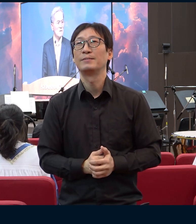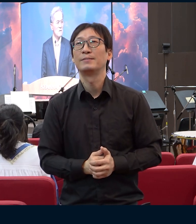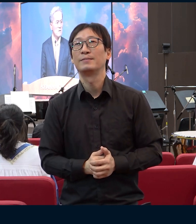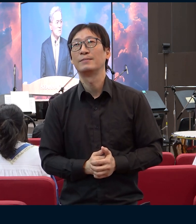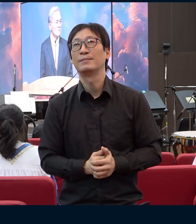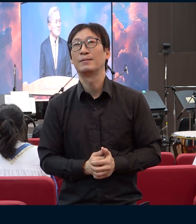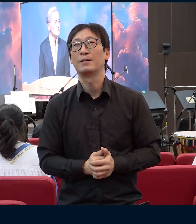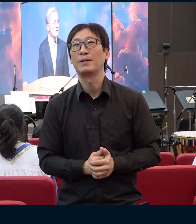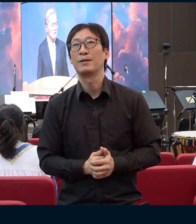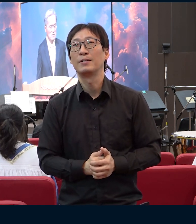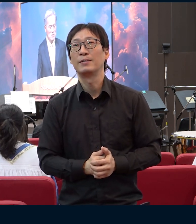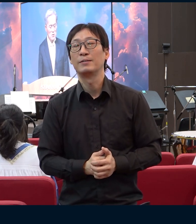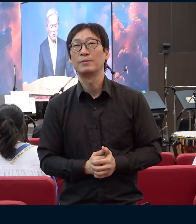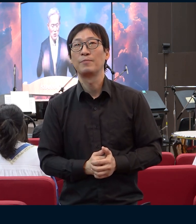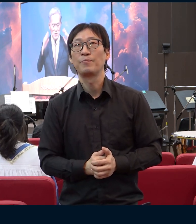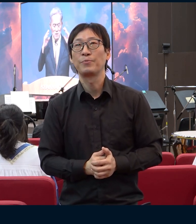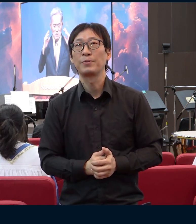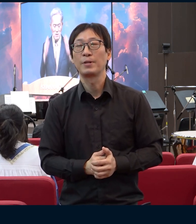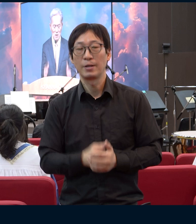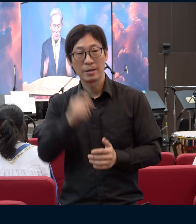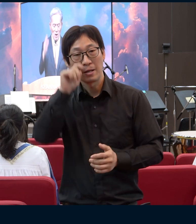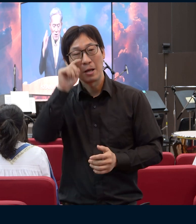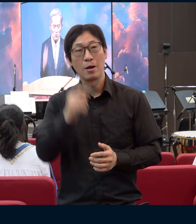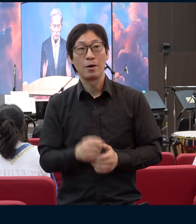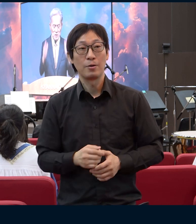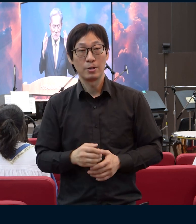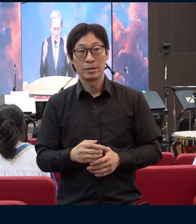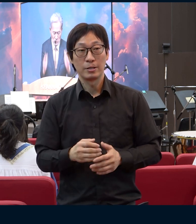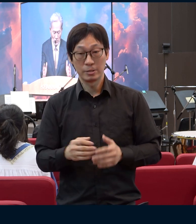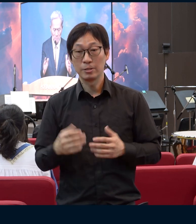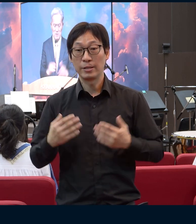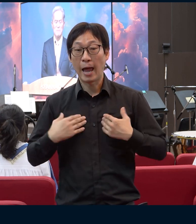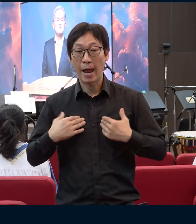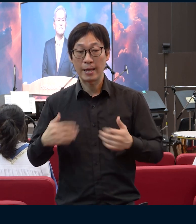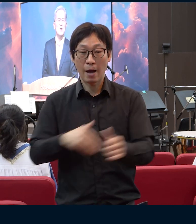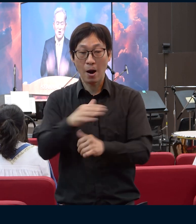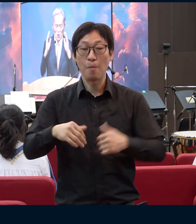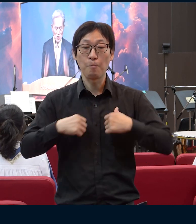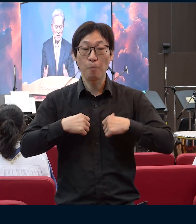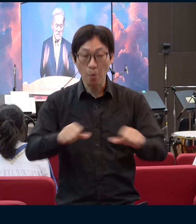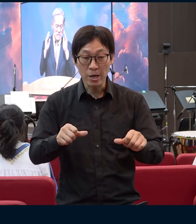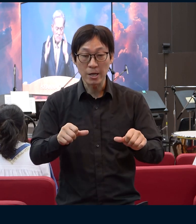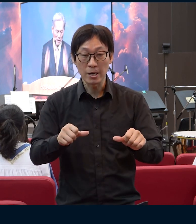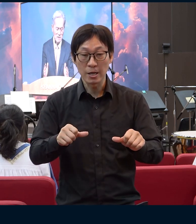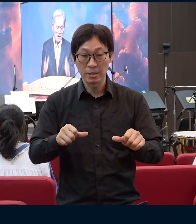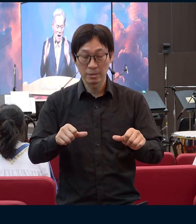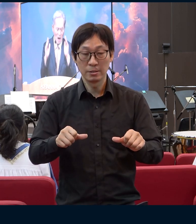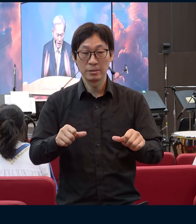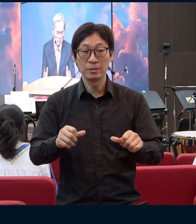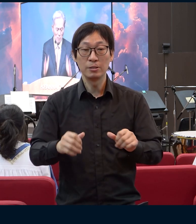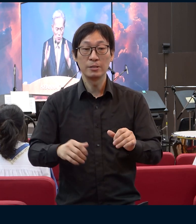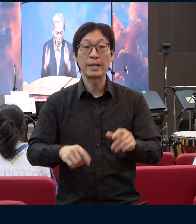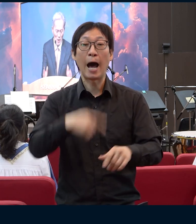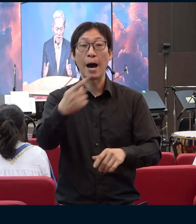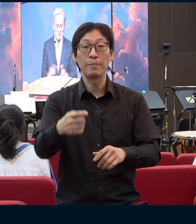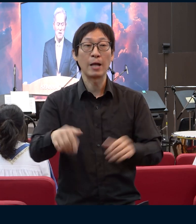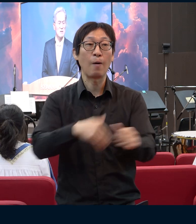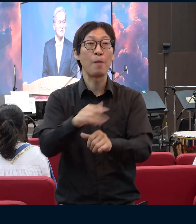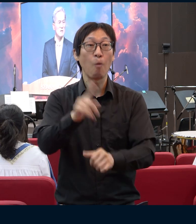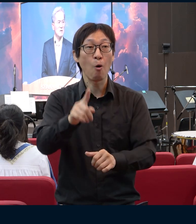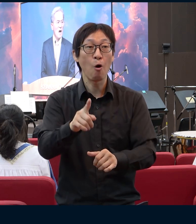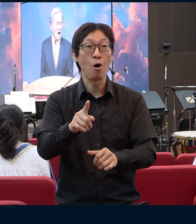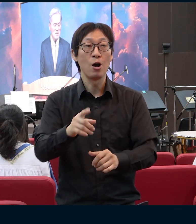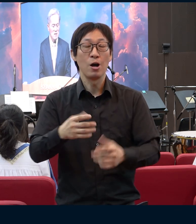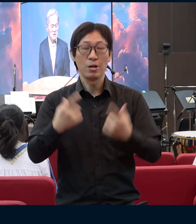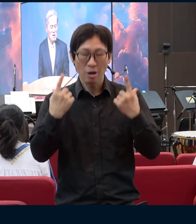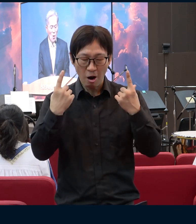아니요, 그러면 안 됩니다. 여전히 기대와 꿈이 있어야 합니다. 여전히 그 관계가 아름답고 좋아야